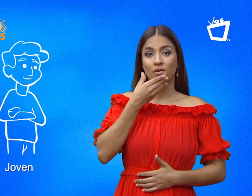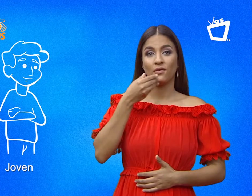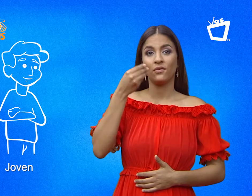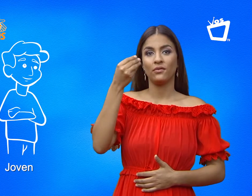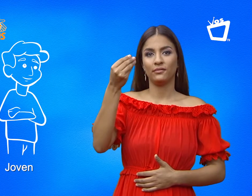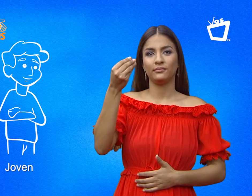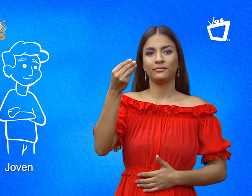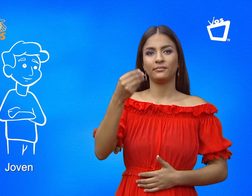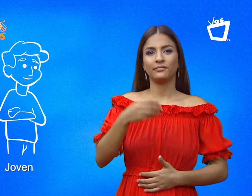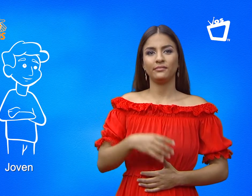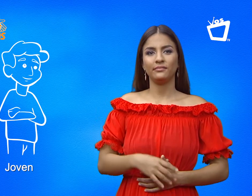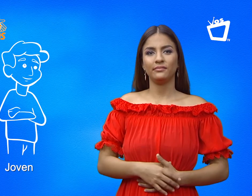joven